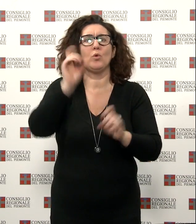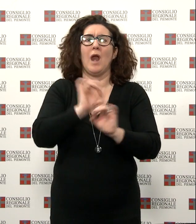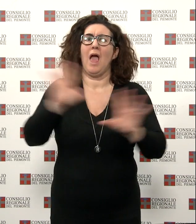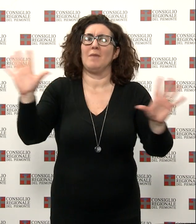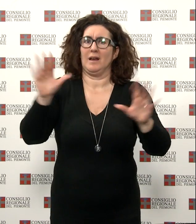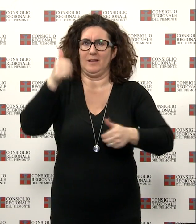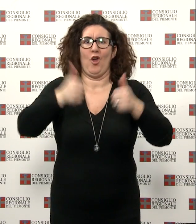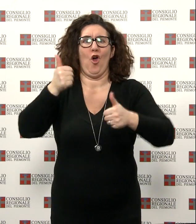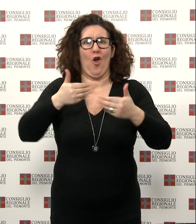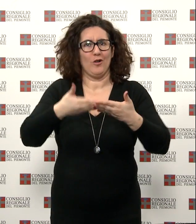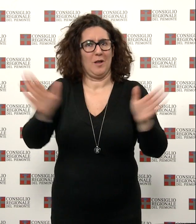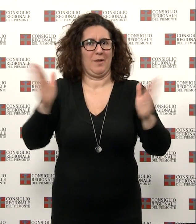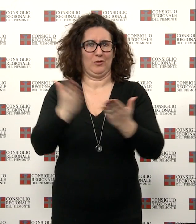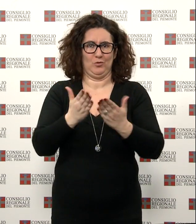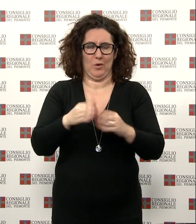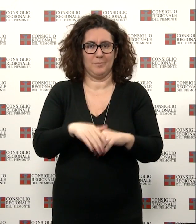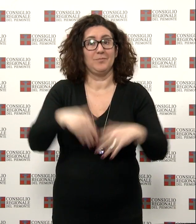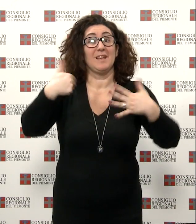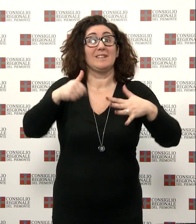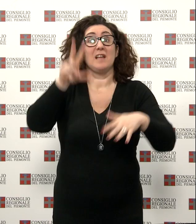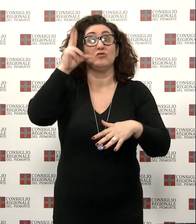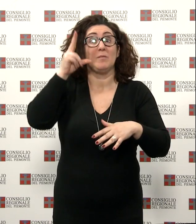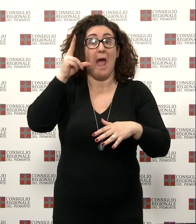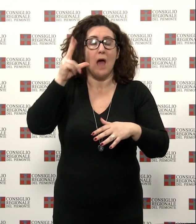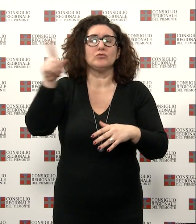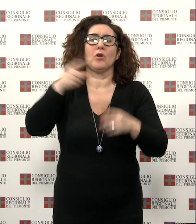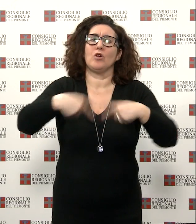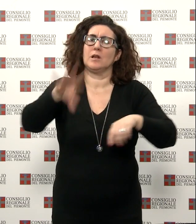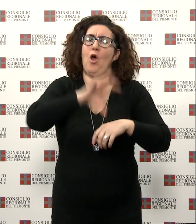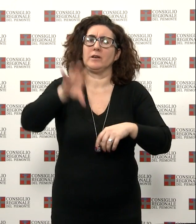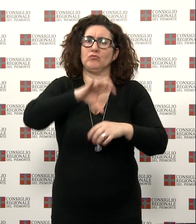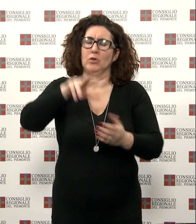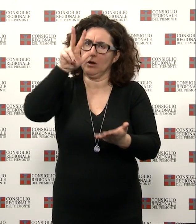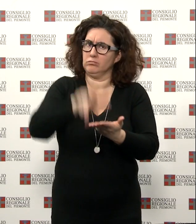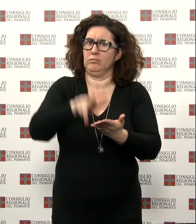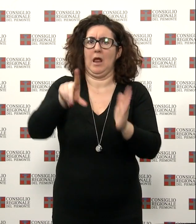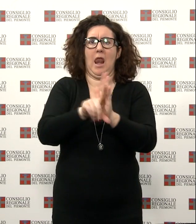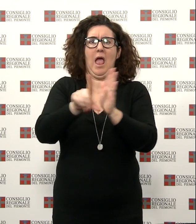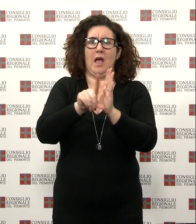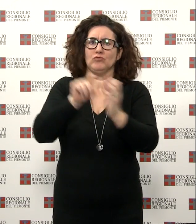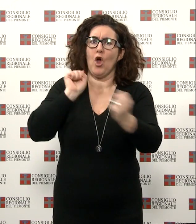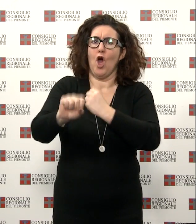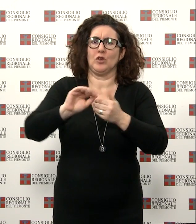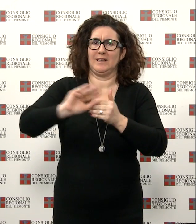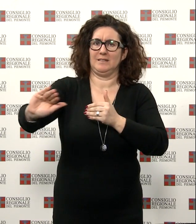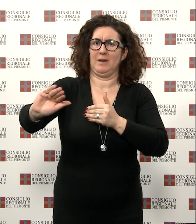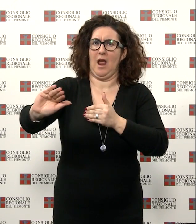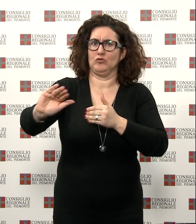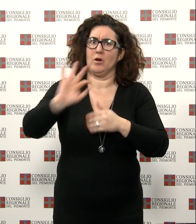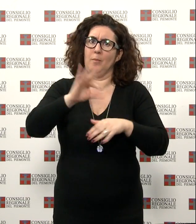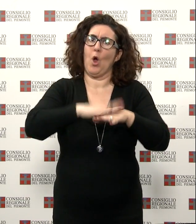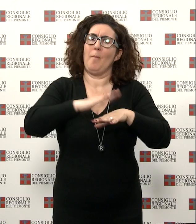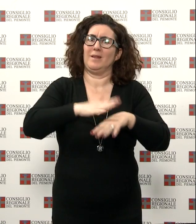il Consiglio regionale ha approvato la legge contro ogni forma di discriminazione e per la parità di trattamento nelle materie di competenza